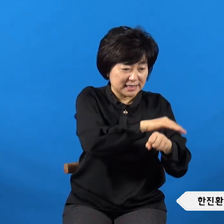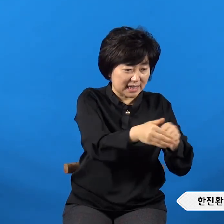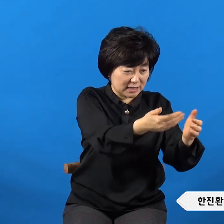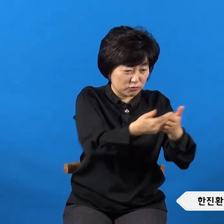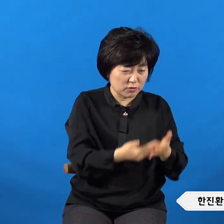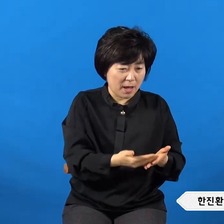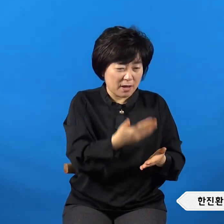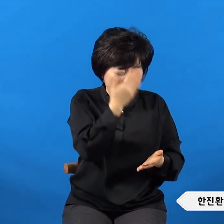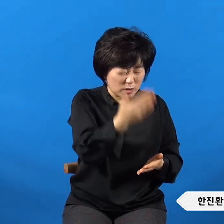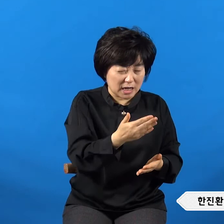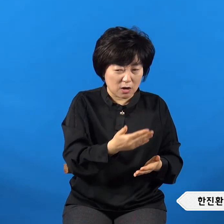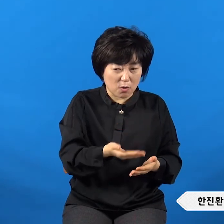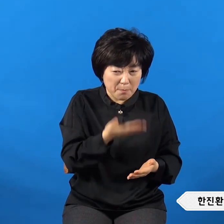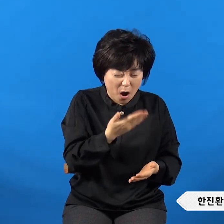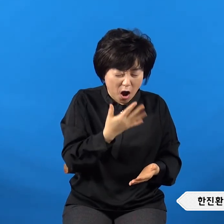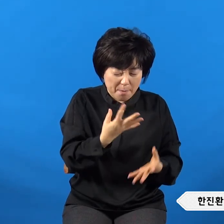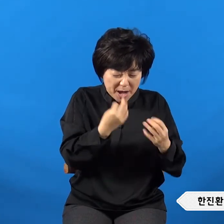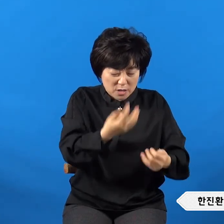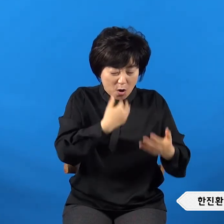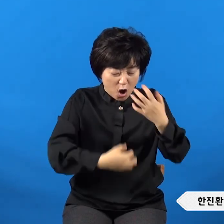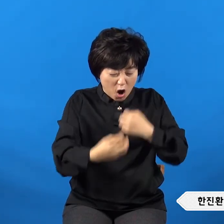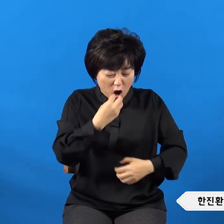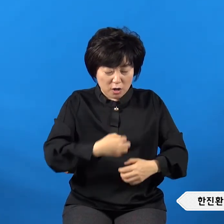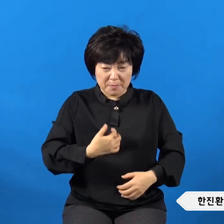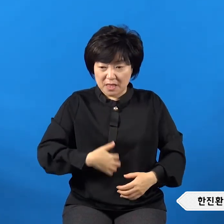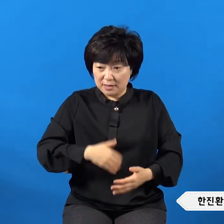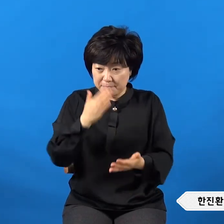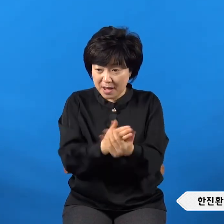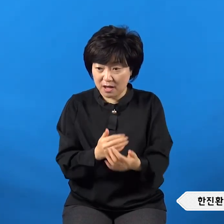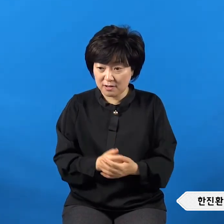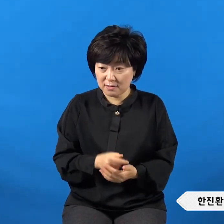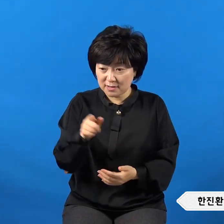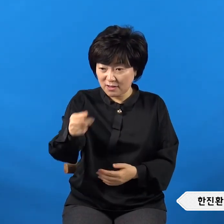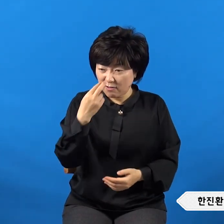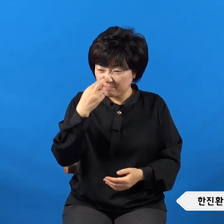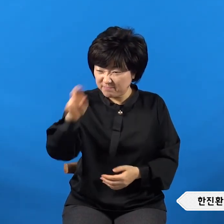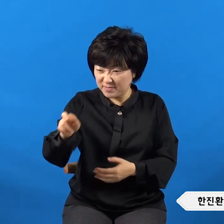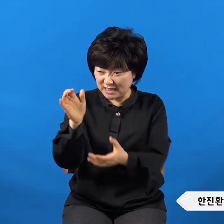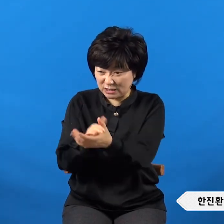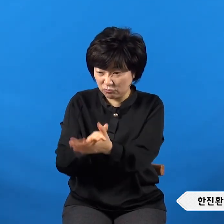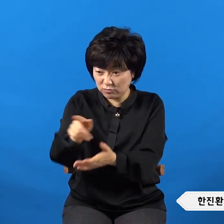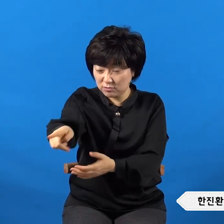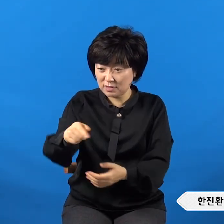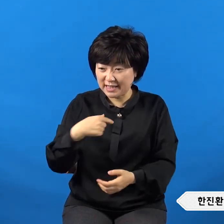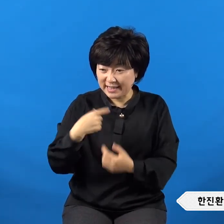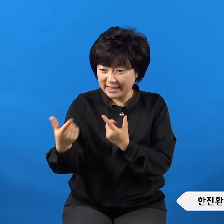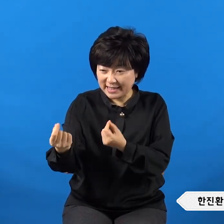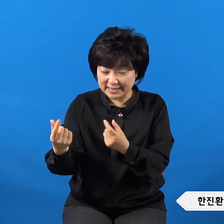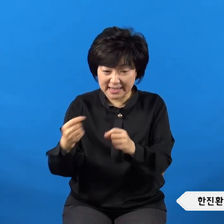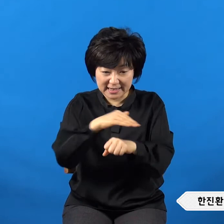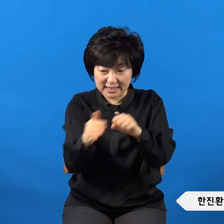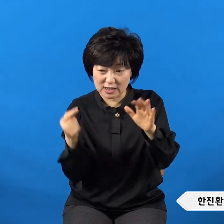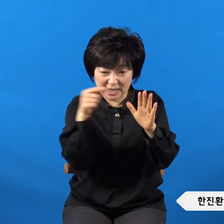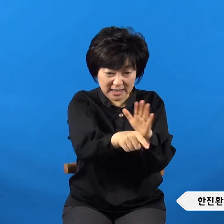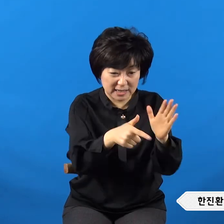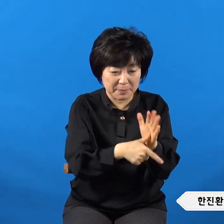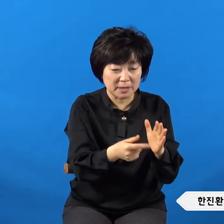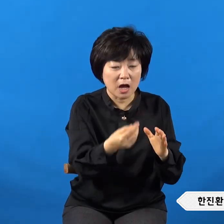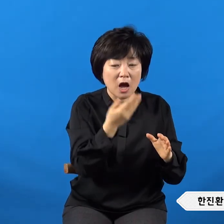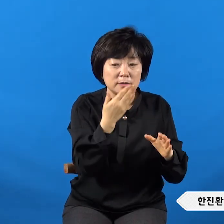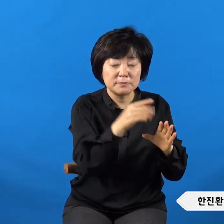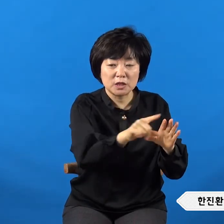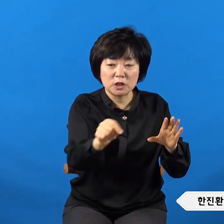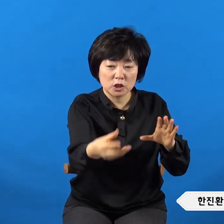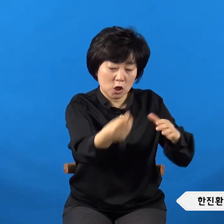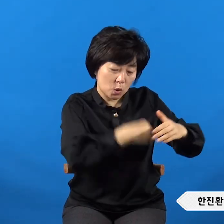주는 밥 공짜라고 너무 많이 먹고 배탈 나지 마십시오. 그리고 내 중마고 이 집사 나하고 장지에 갈 때마다 음식을